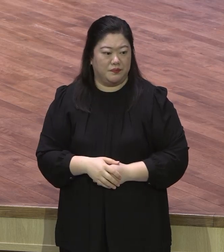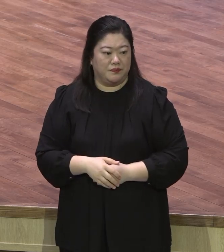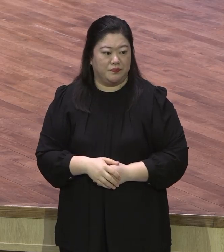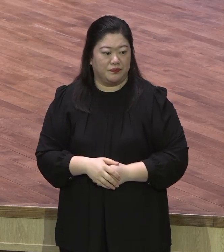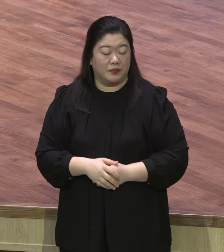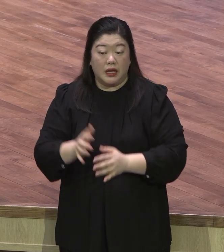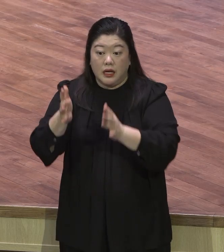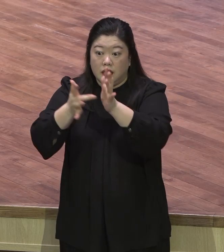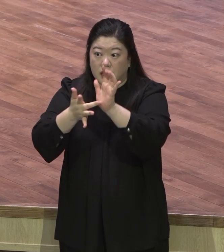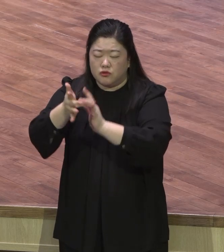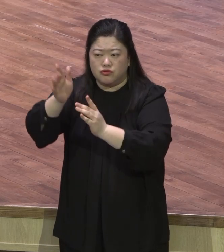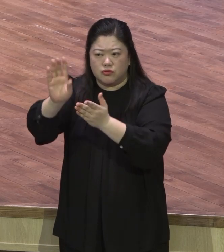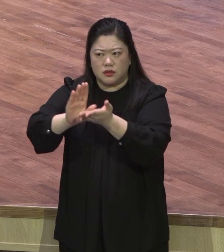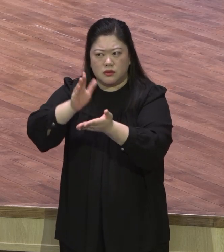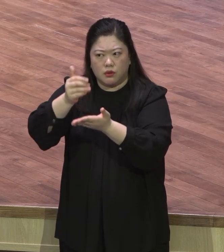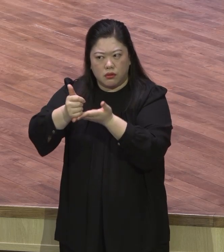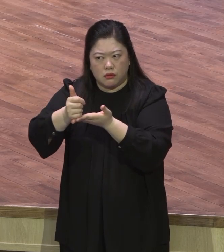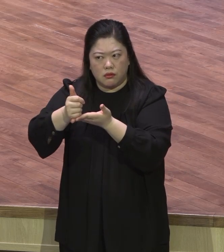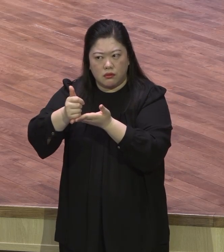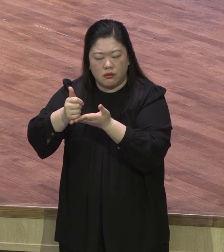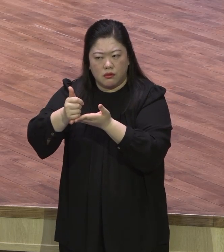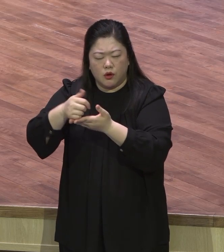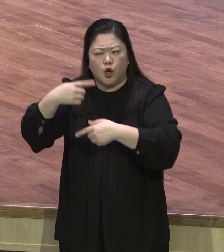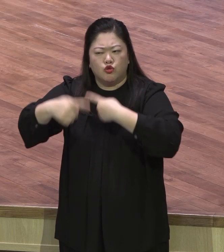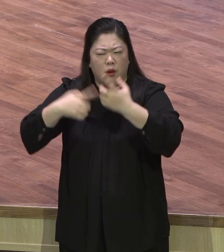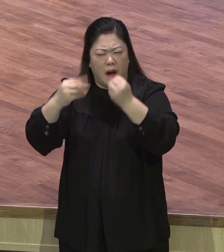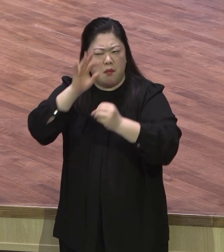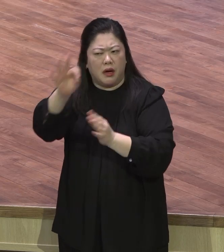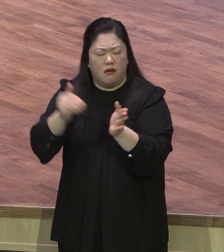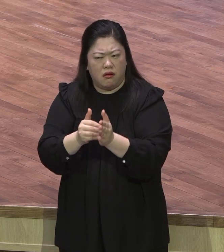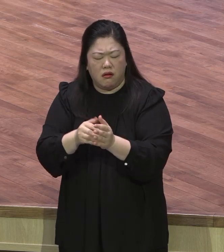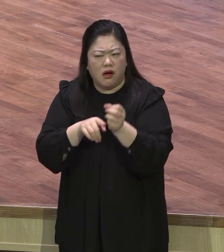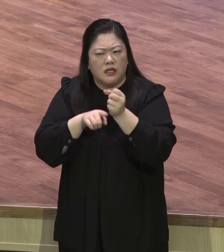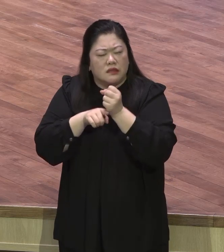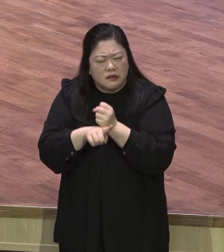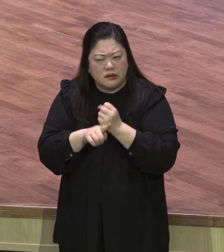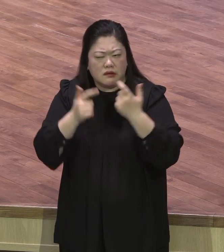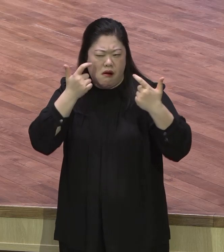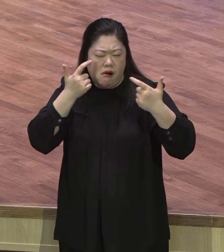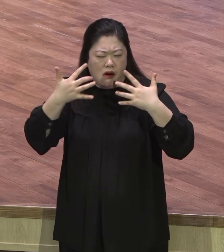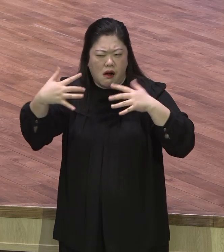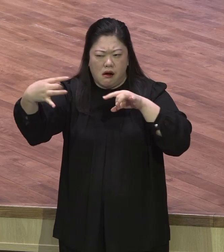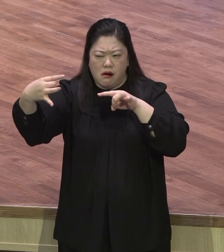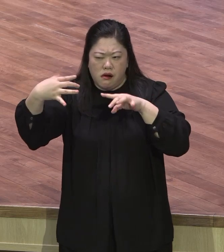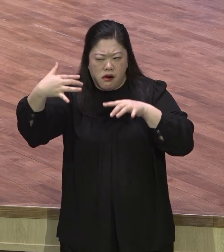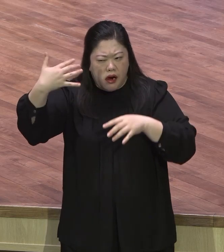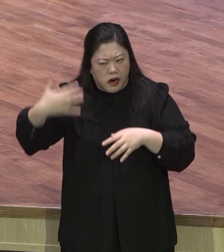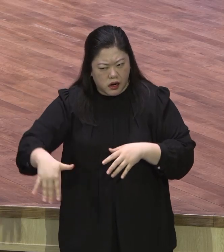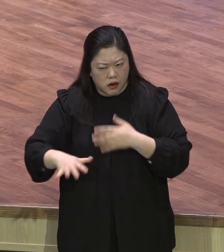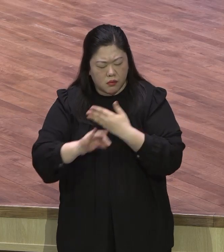그리스도로 모든 해결자가 됐다는 말이 안 믿어집니까? 믿어지게 아니라 주 없어서. 그것만 기도하면 돼요. 그럼 다 끝.